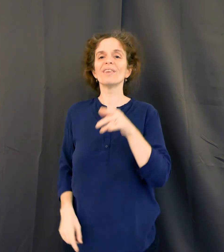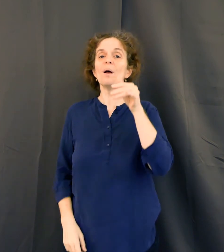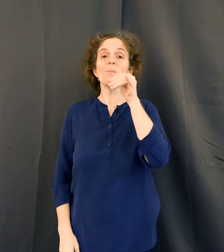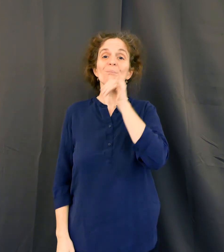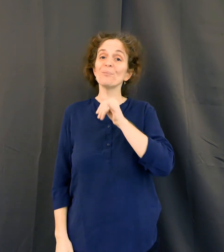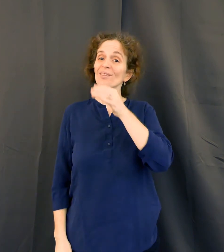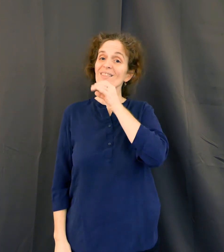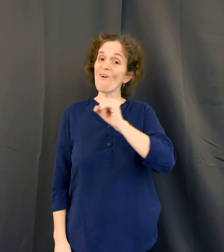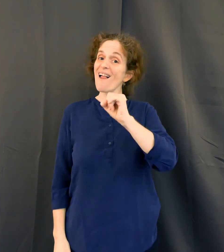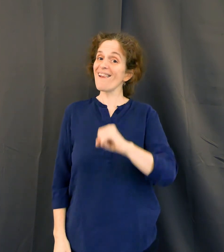Noël.